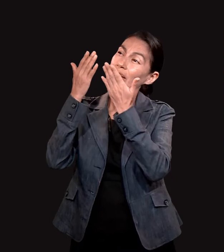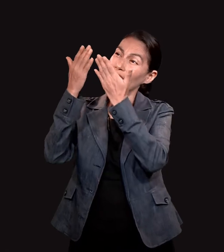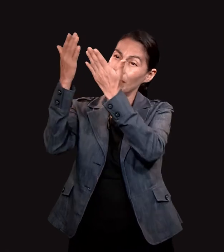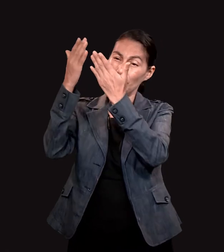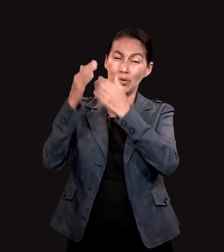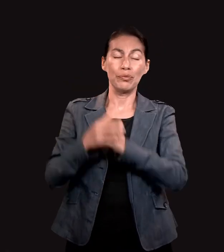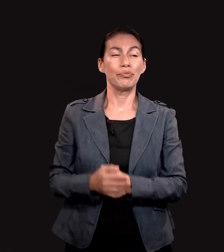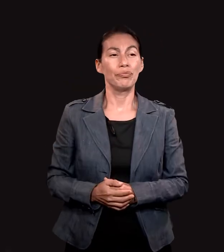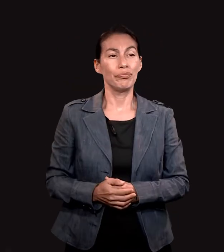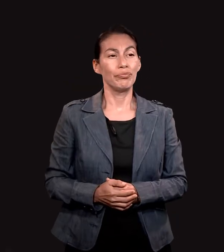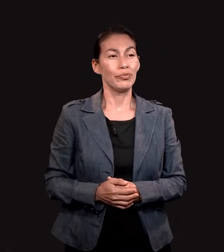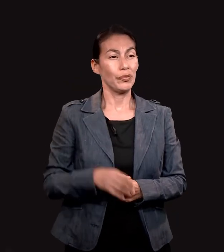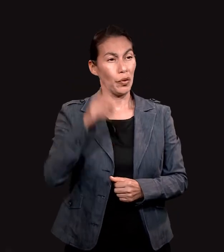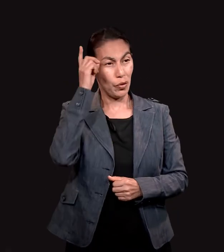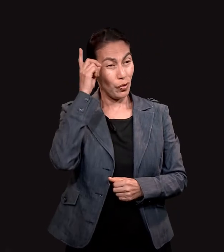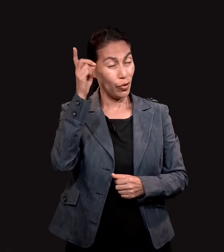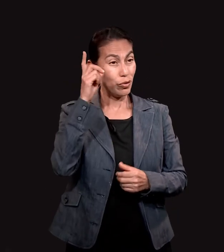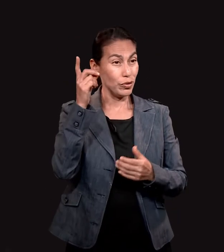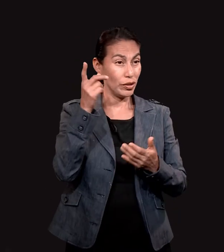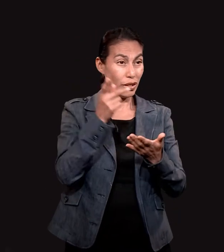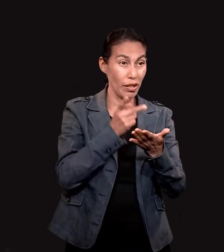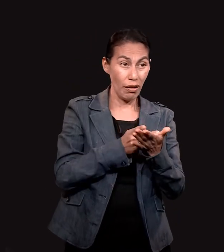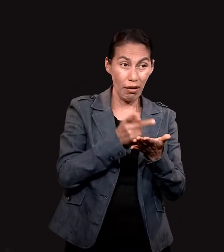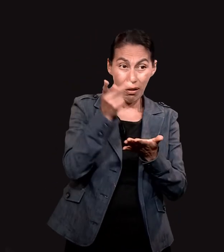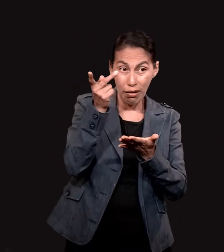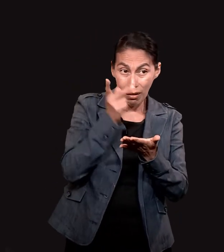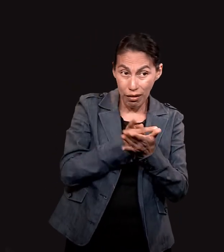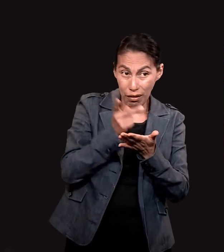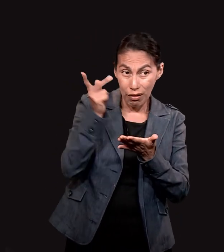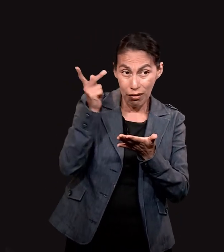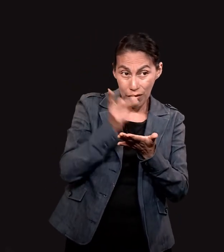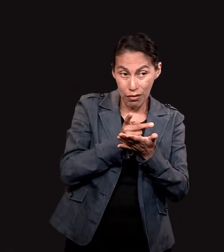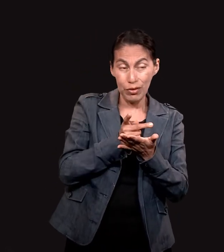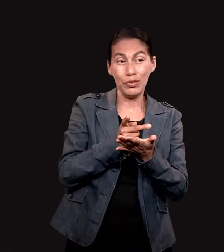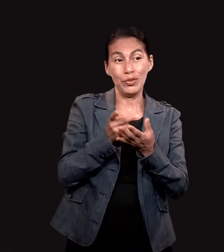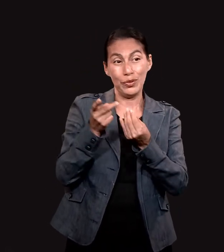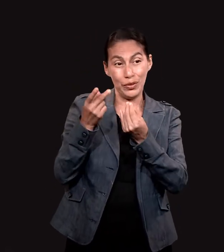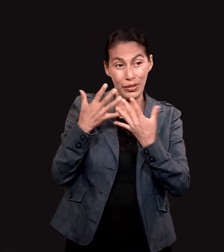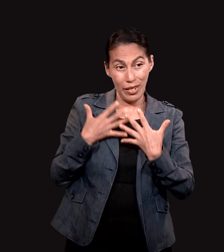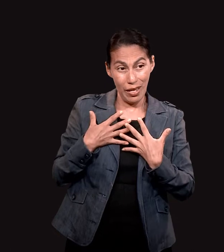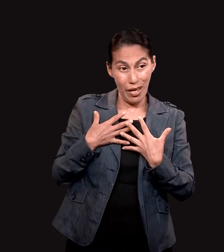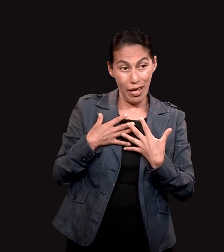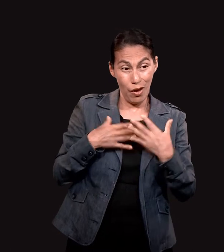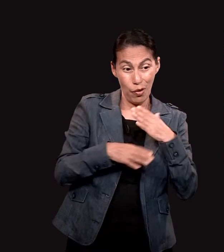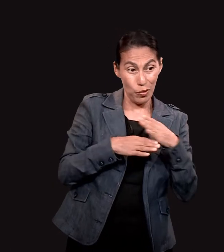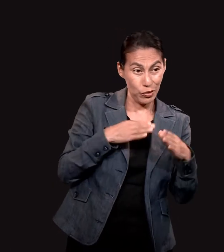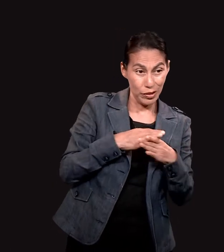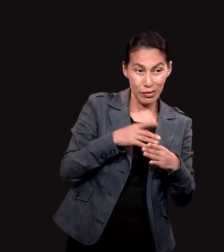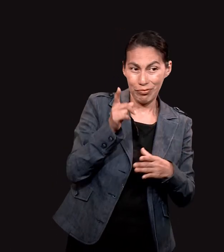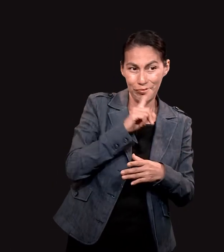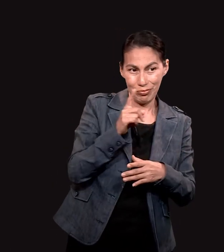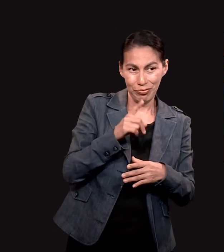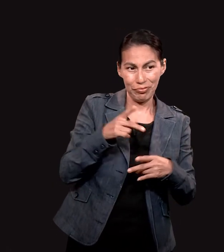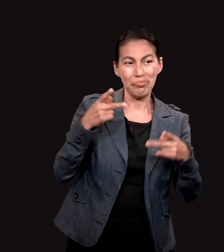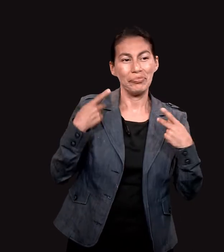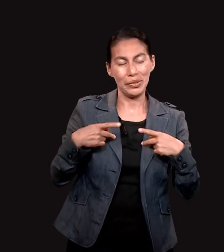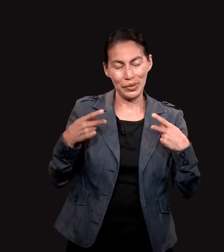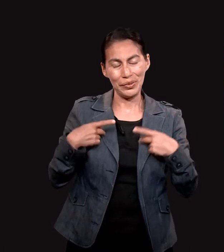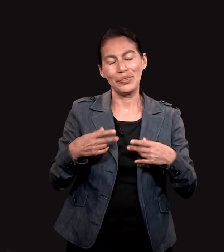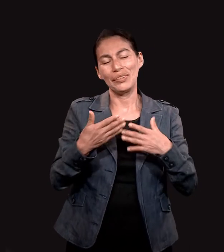gloria a Dios, porque los regalos de Dios no son objetos. Así es. Son